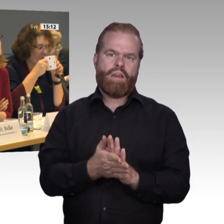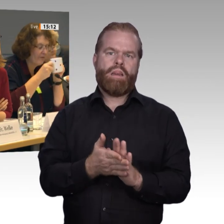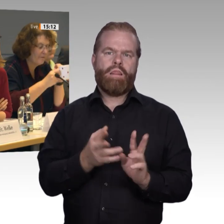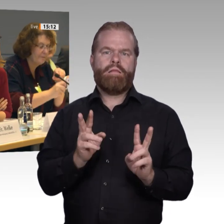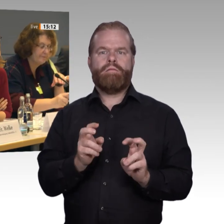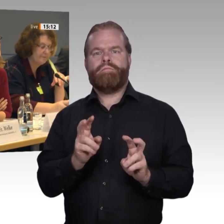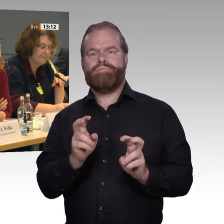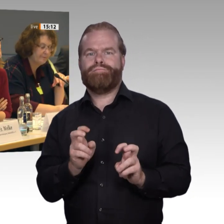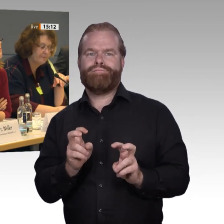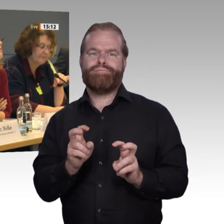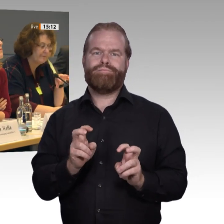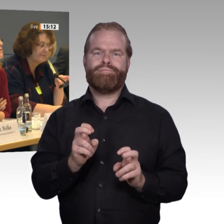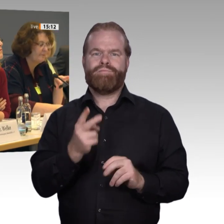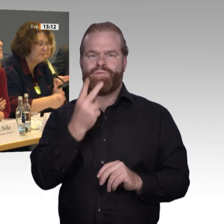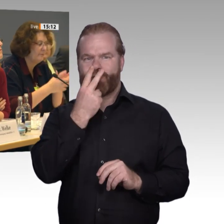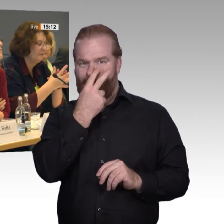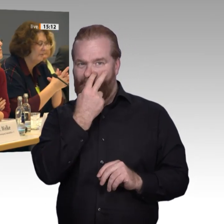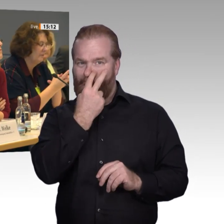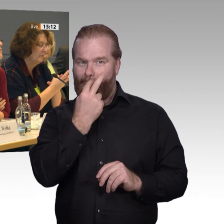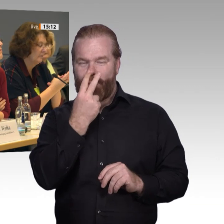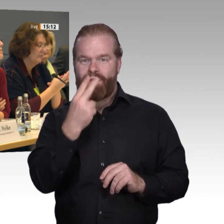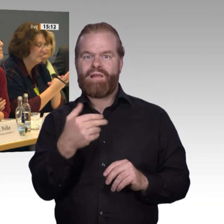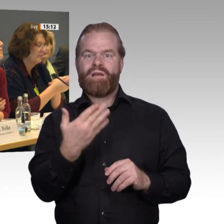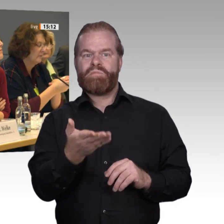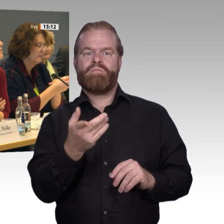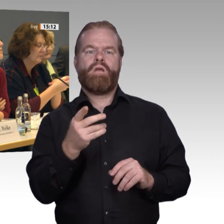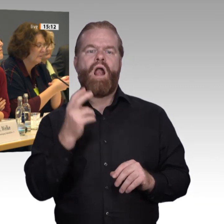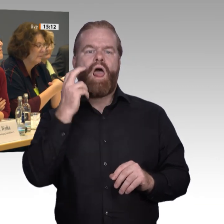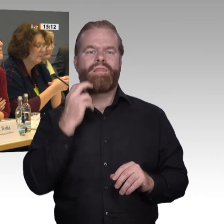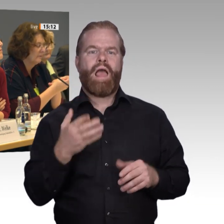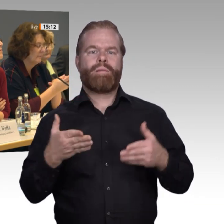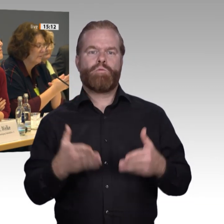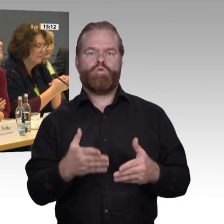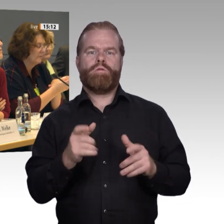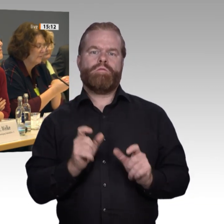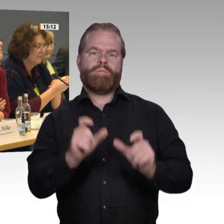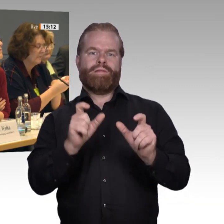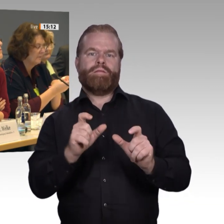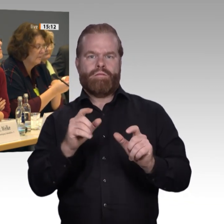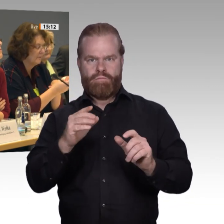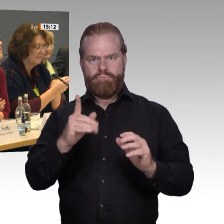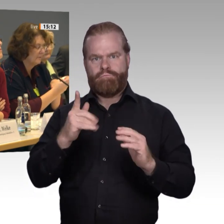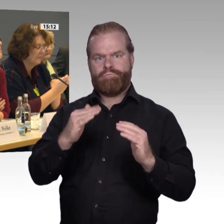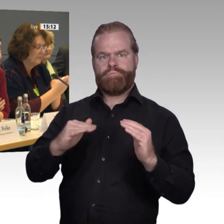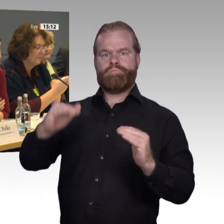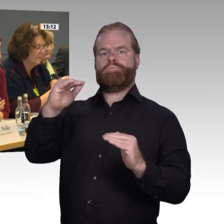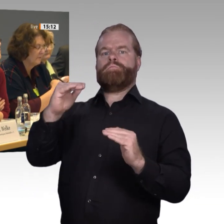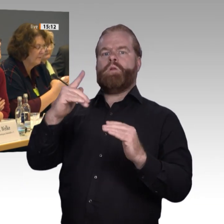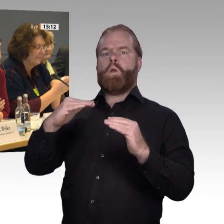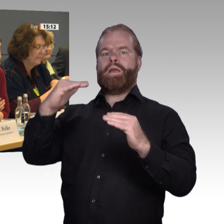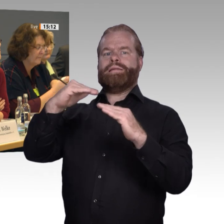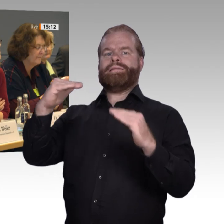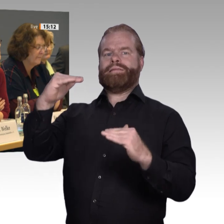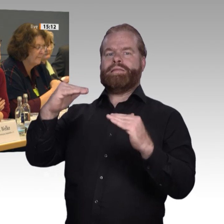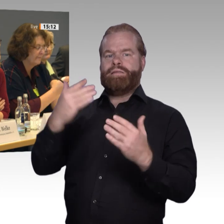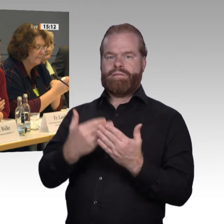ja, Pflegebedürftigkeit ist kein Lebensrisiko, sondern Lebenswahrscheinlichkeit heutzutage. Das hätte den gleichen Effekt, wenn